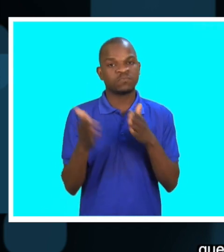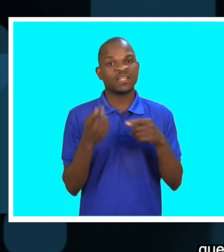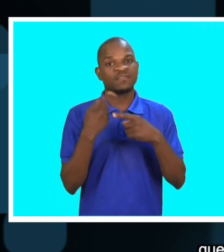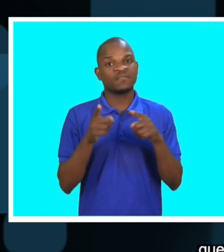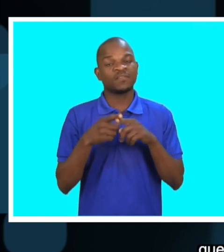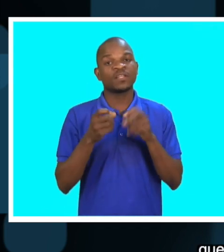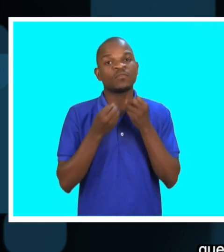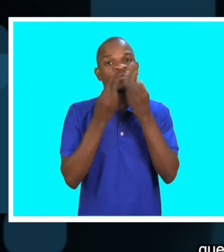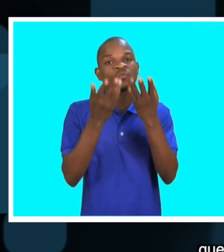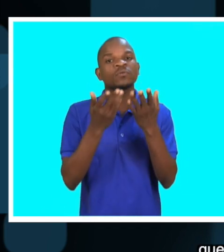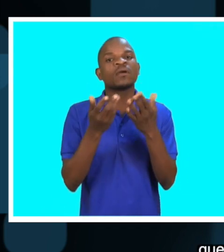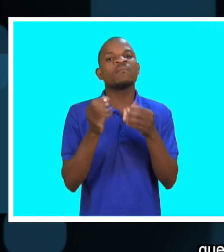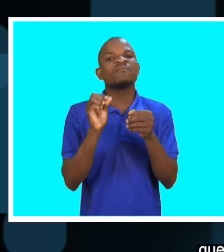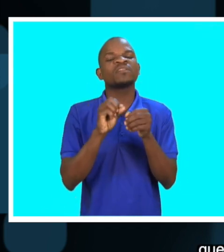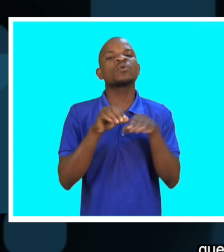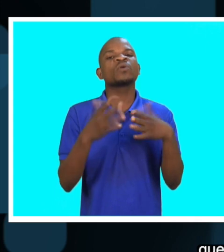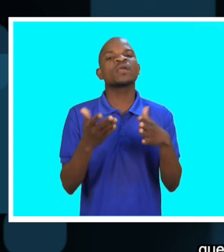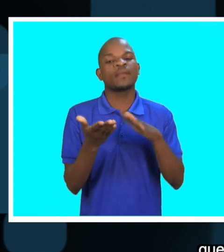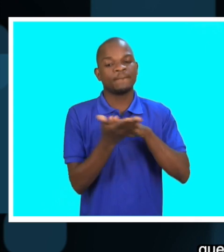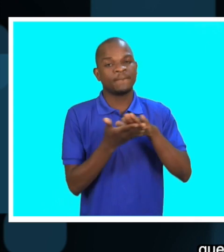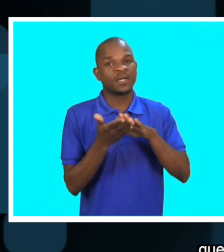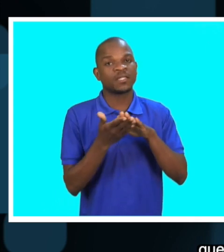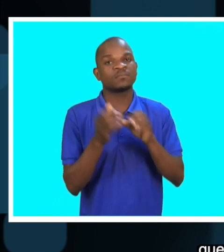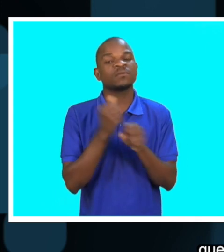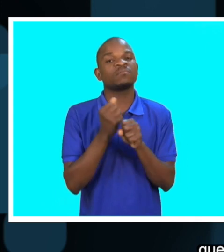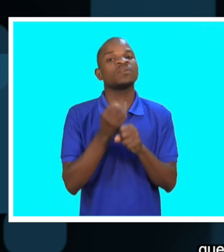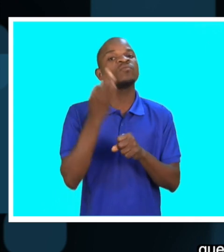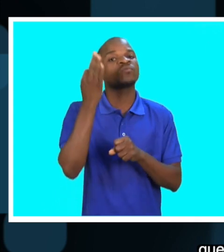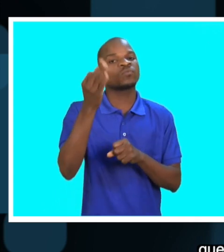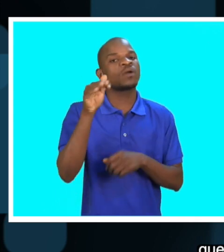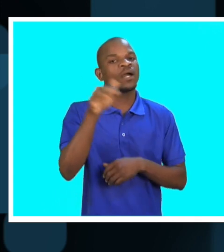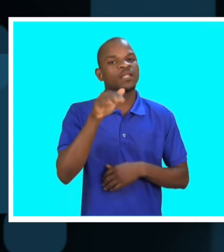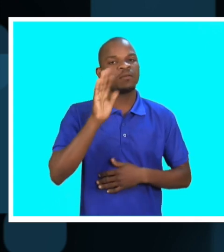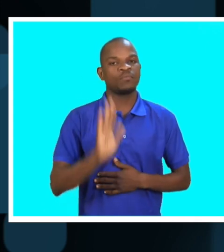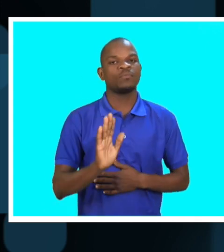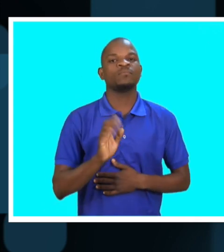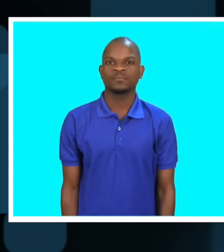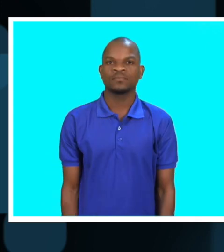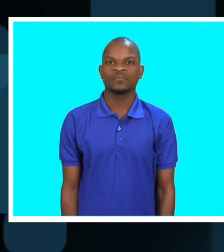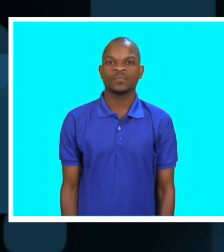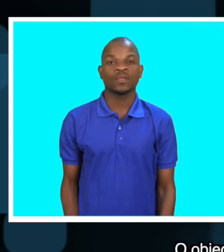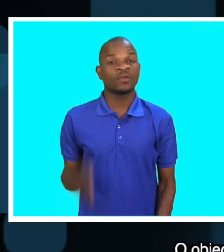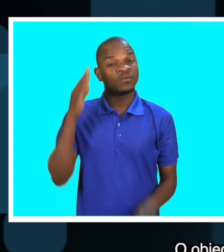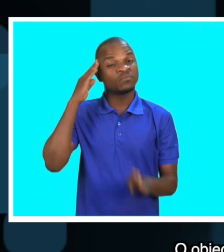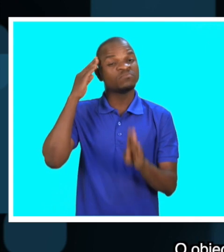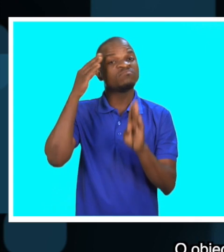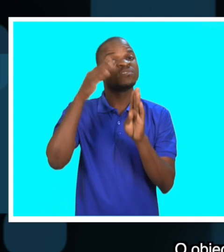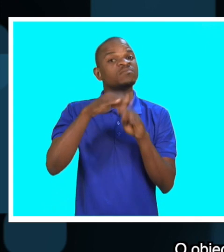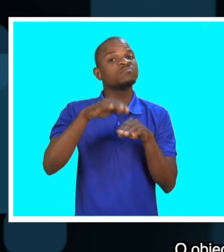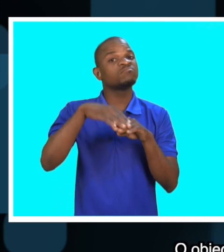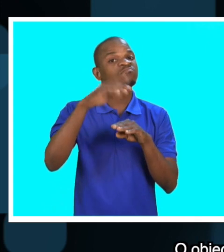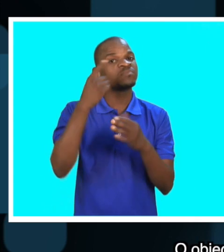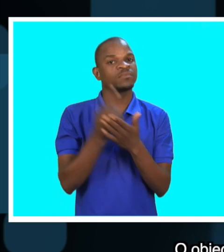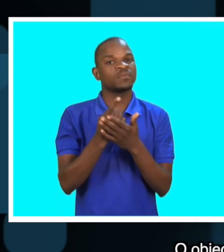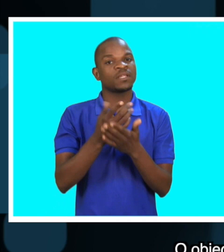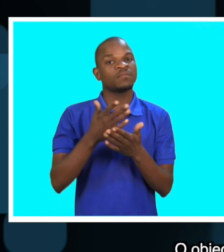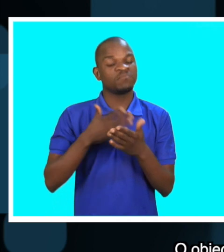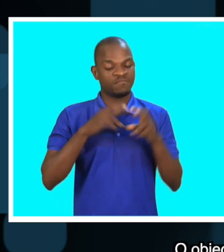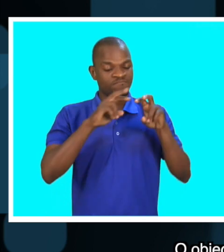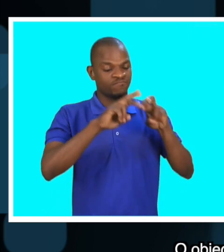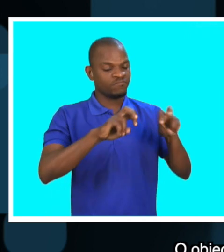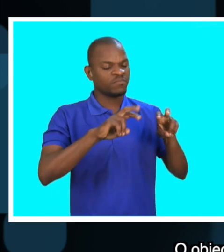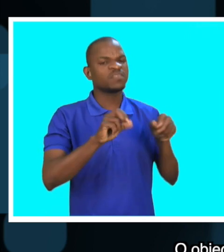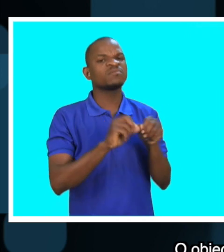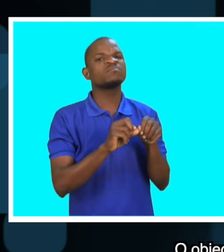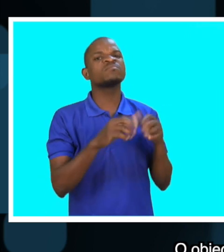como base para trabalhos futuros nesta área. O objetivo central do meu estudo é